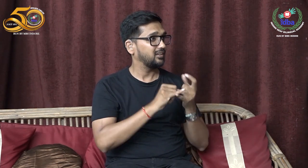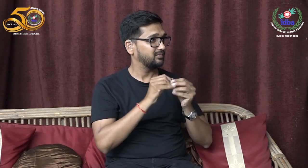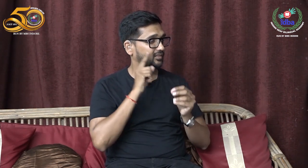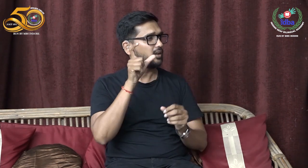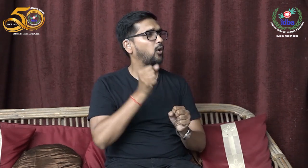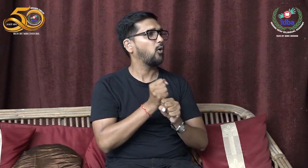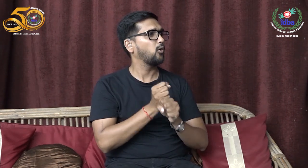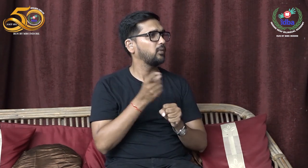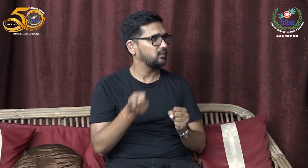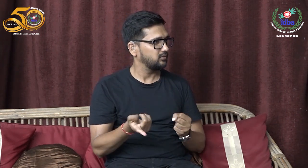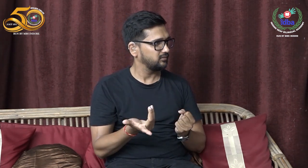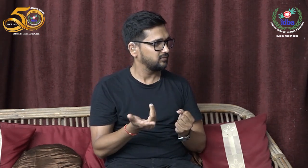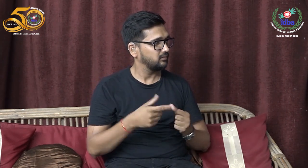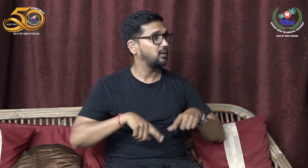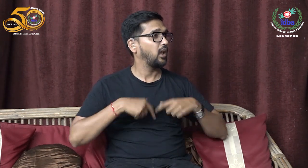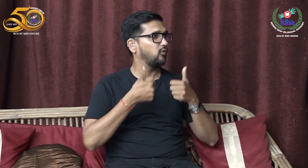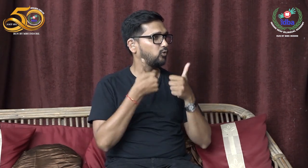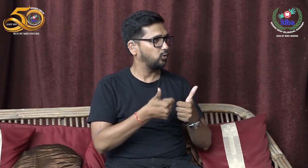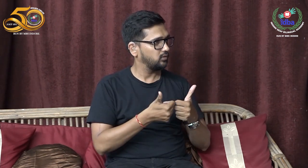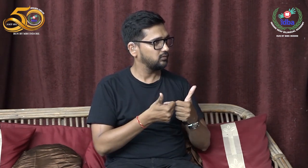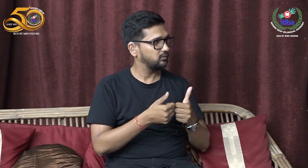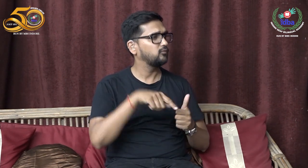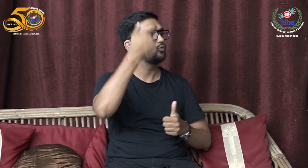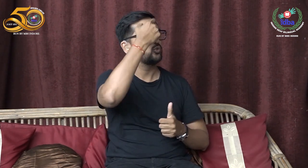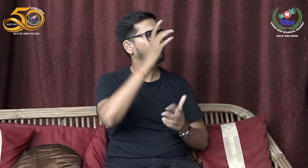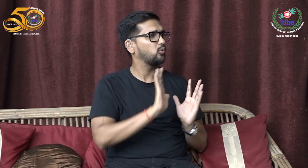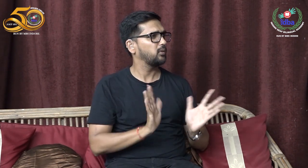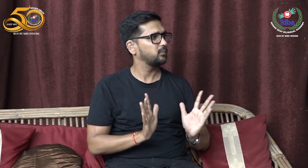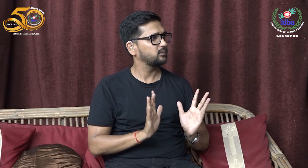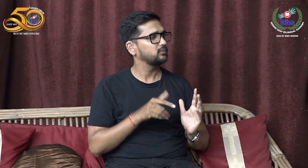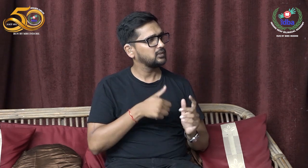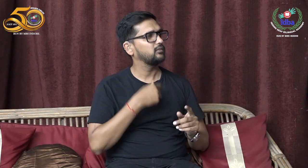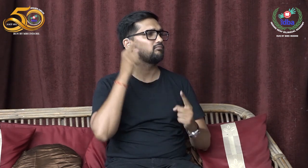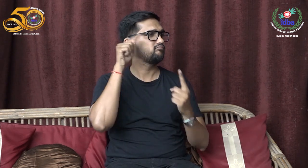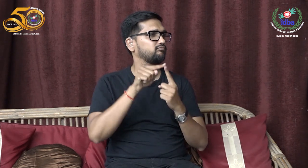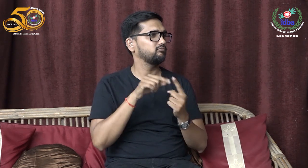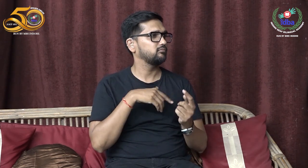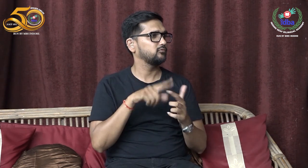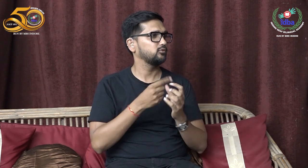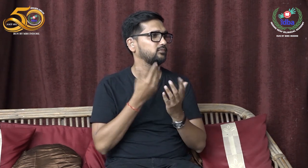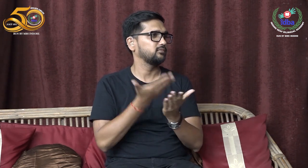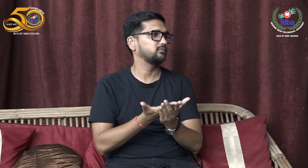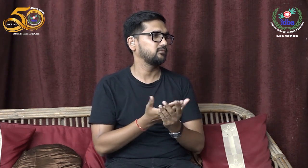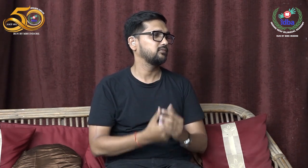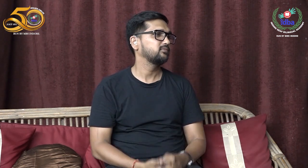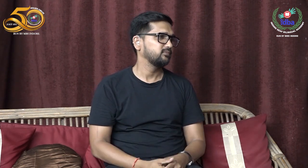थे। एसबीआई जो है गवर्नमेंट है, और वहाँ पे अच्छा मतलब कोई आगे चल के कोई problems प्रॉब्लम नहीं भी नहीं होगी, इसलिए फिर मैंने वहाँ ज्वाइनिंग कर